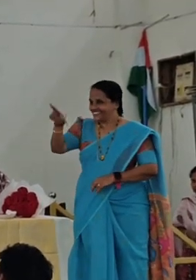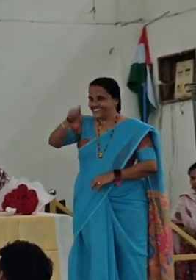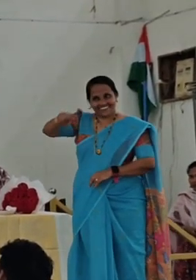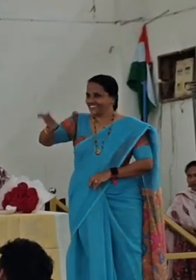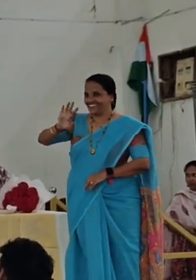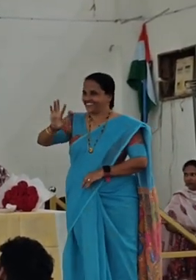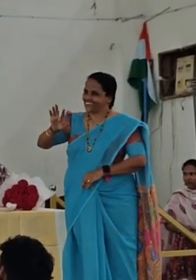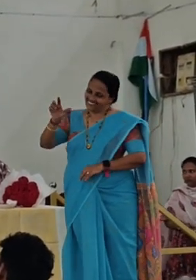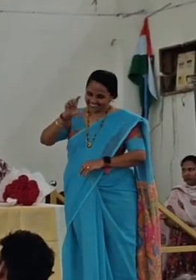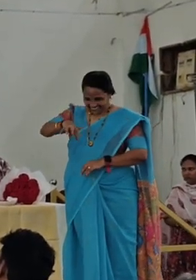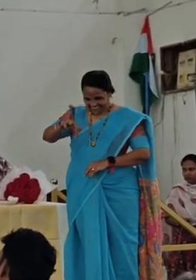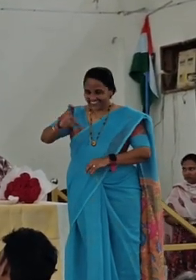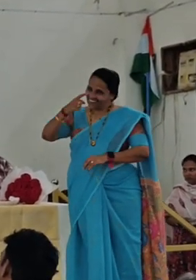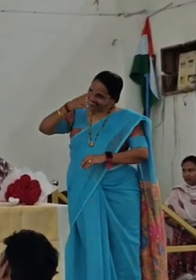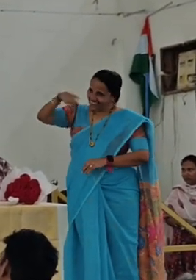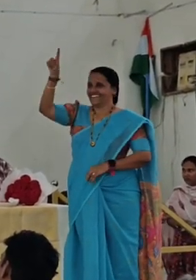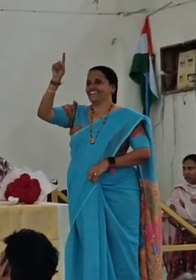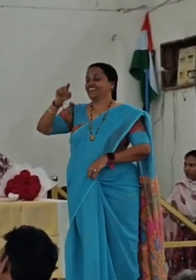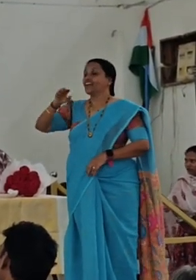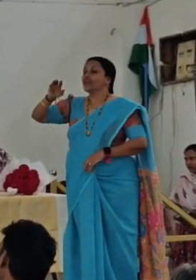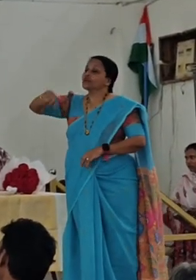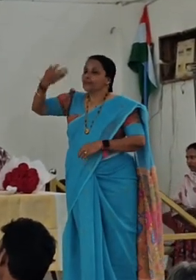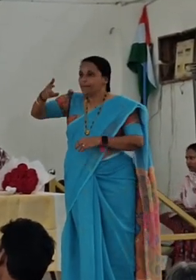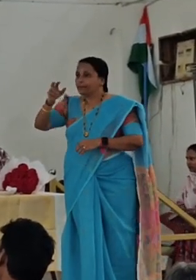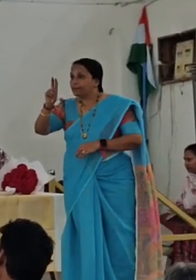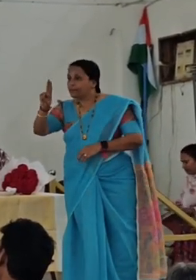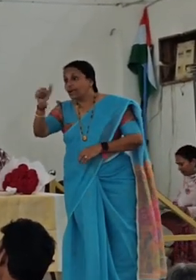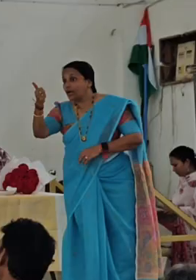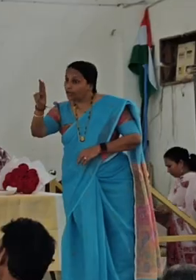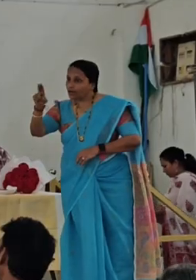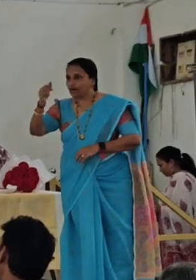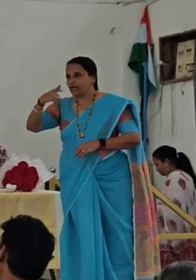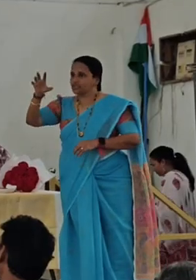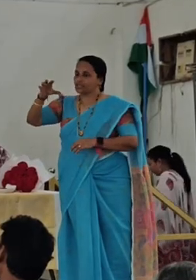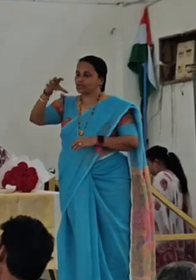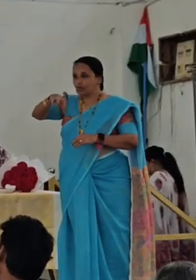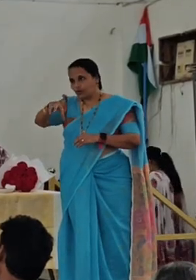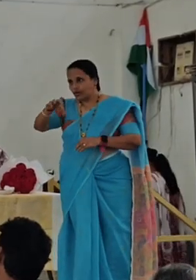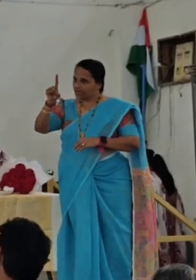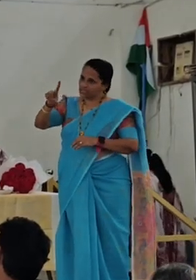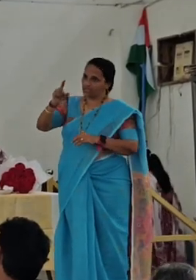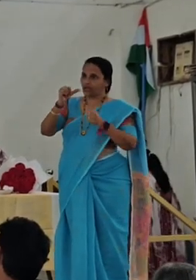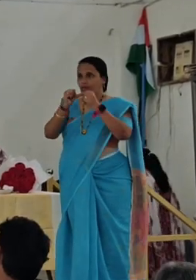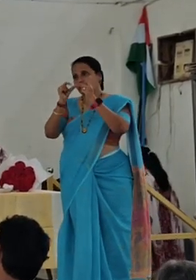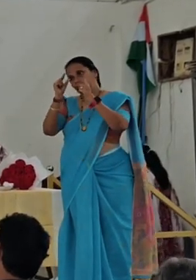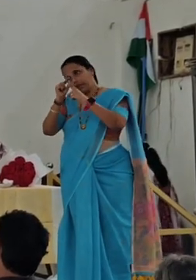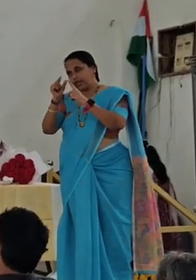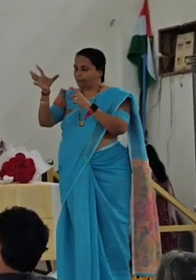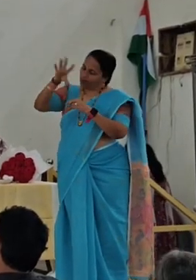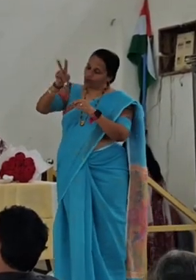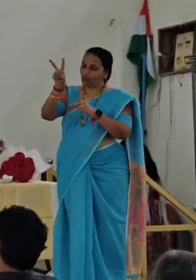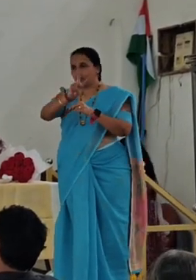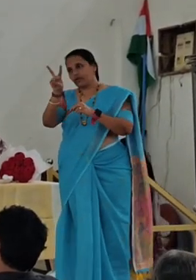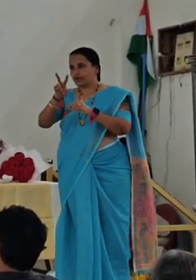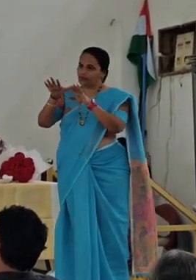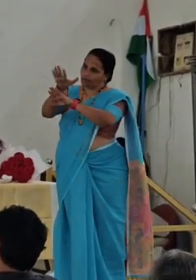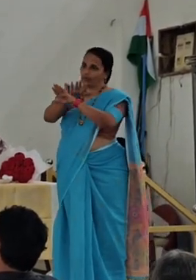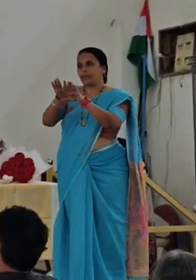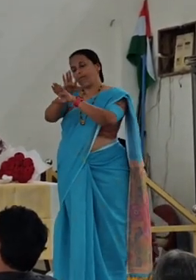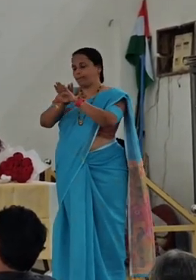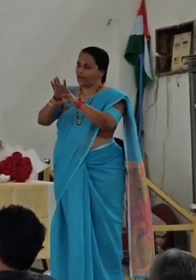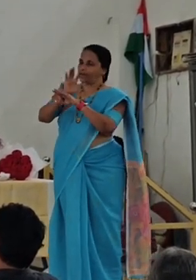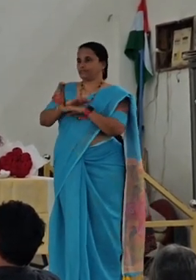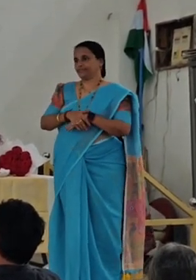కానీ నెక్స్ట్ ఇయర్ తప్పనిసరిగా జిల్లా స్థాయిలో అలాగే రాష్ట్ర స్థాయిలో కూడా